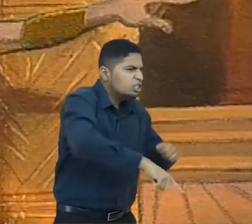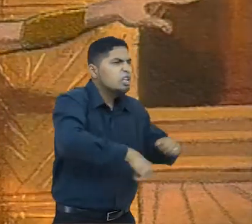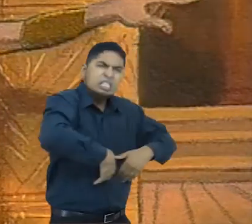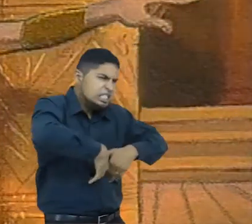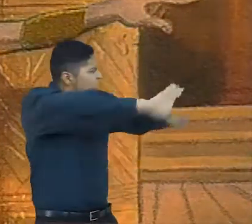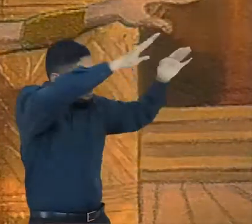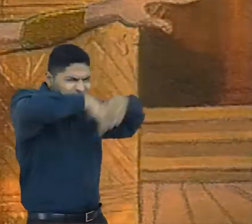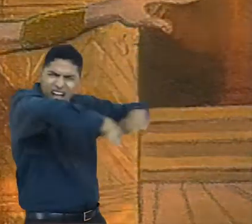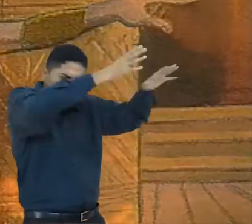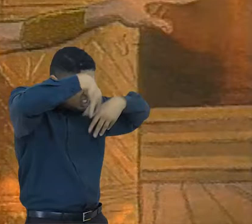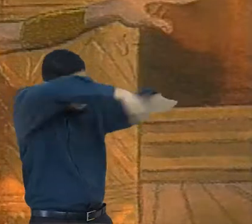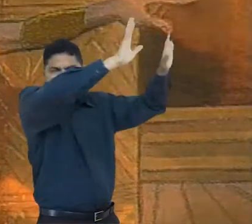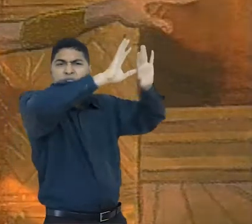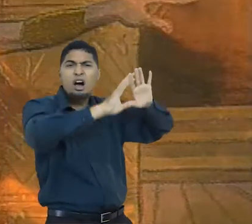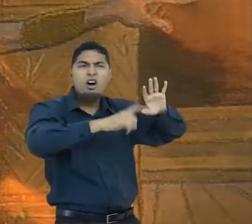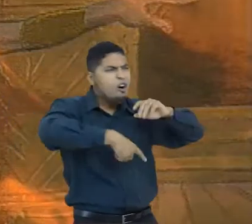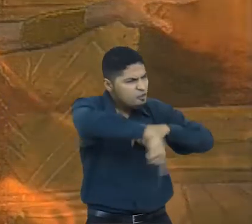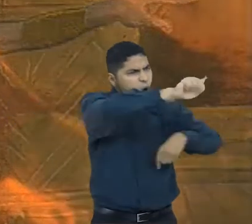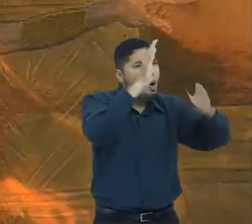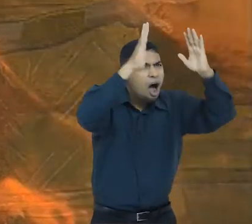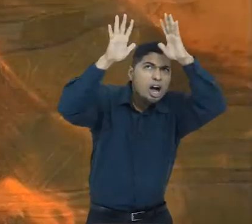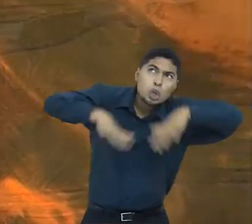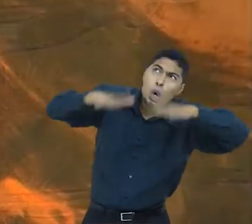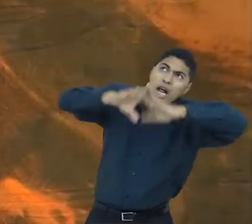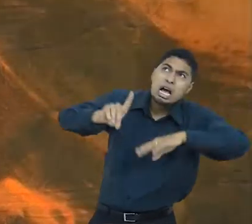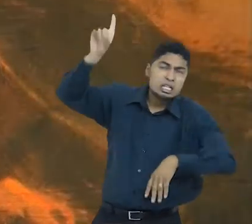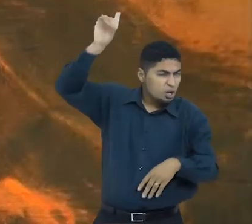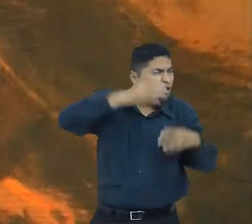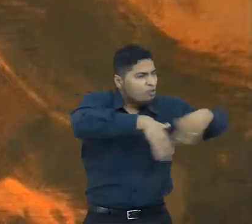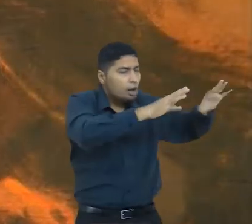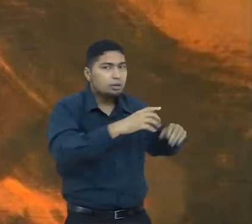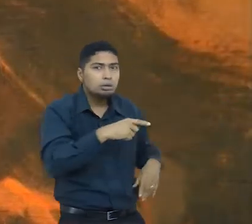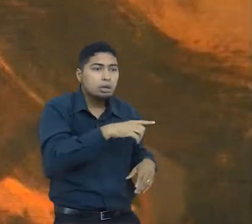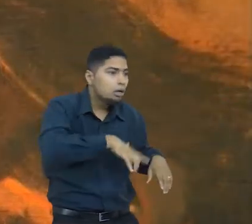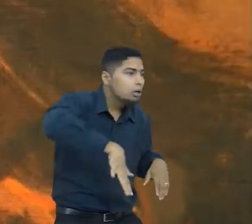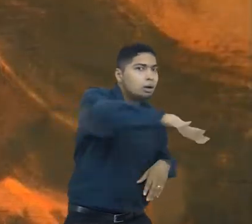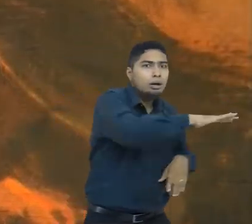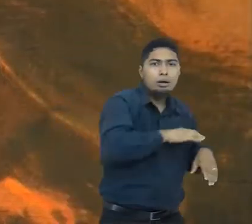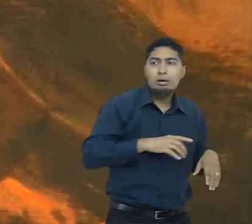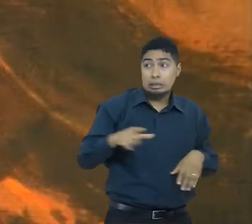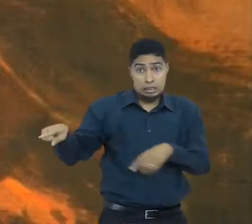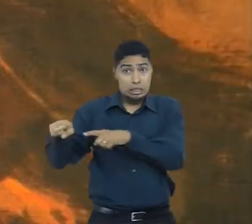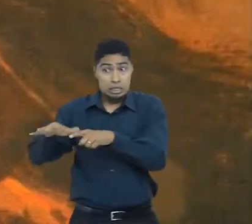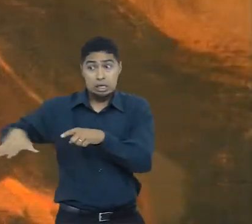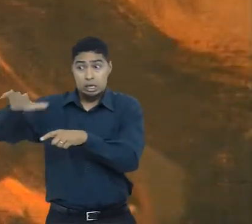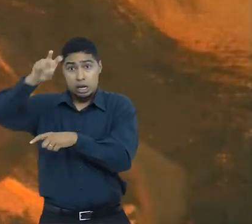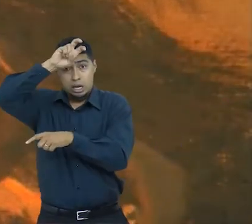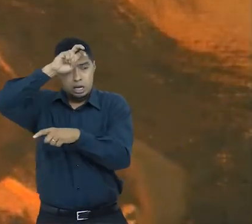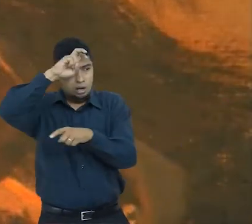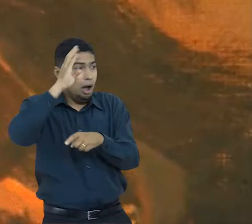do meu povo. Saiam, vão adorar ao Senhor como tanto querem. Os egípcios apressaram os hebreus, implorando-lhes que partissem o